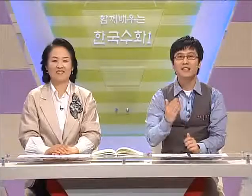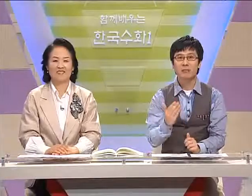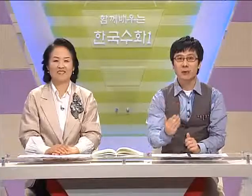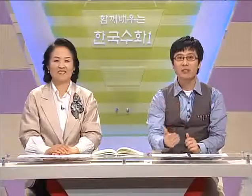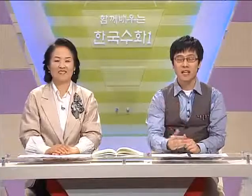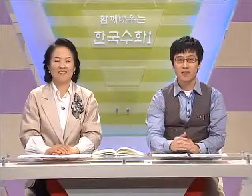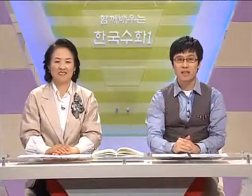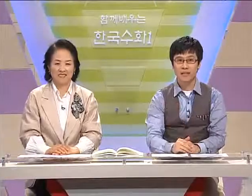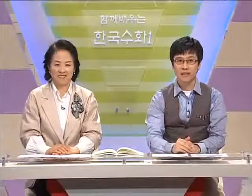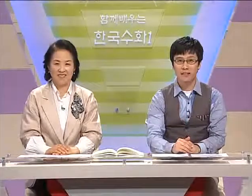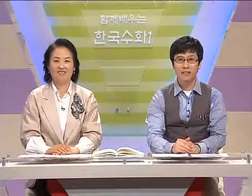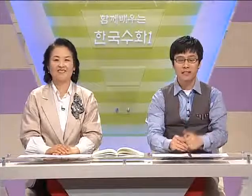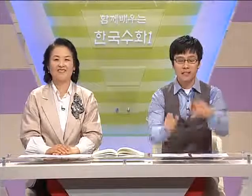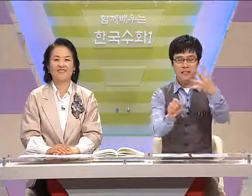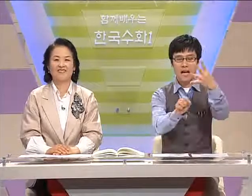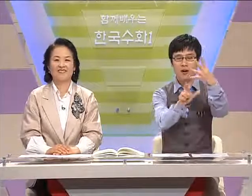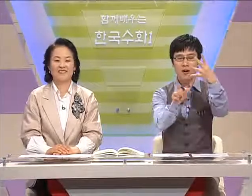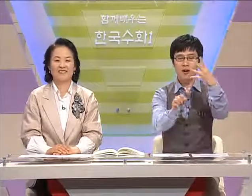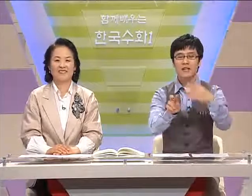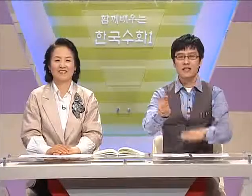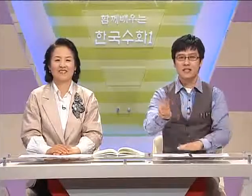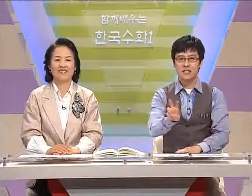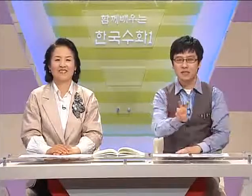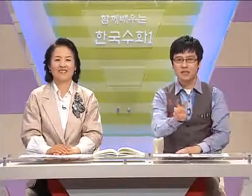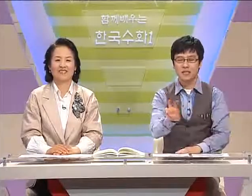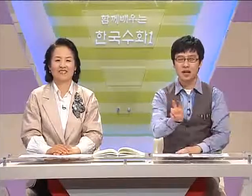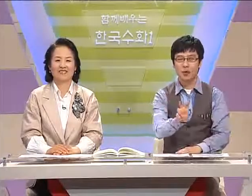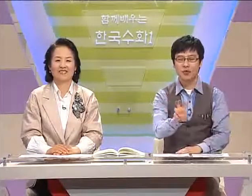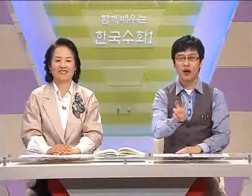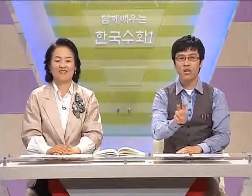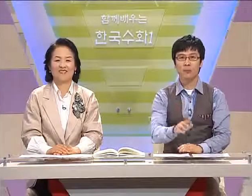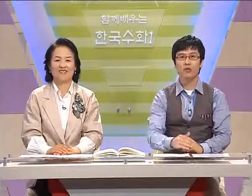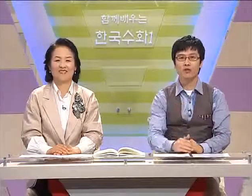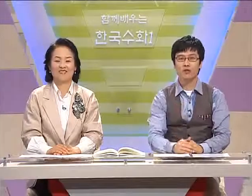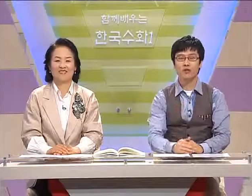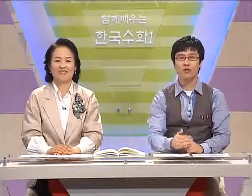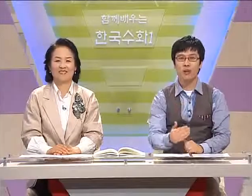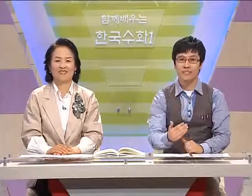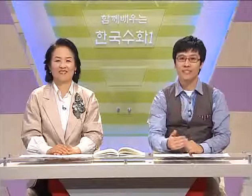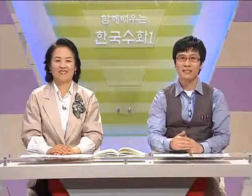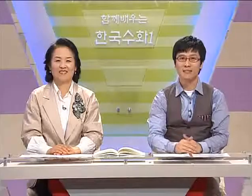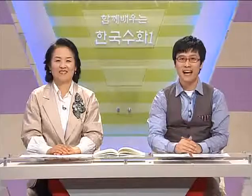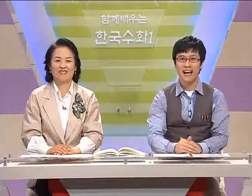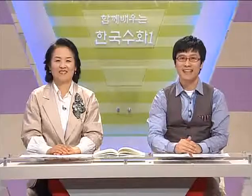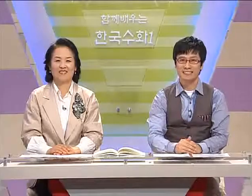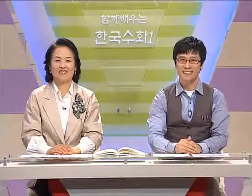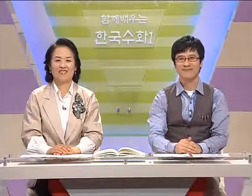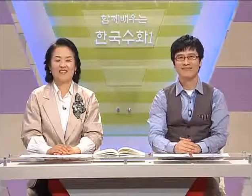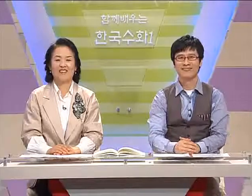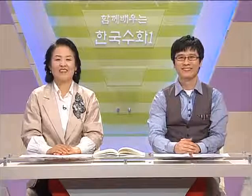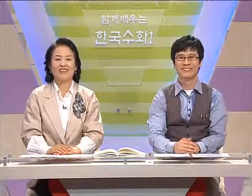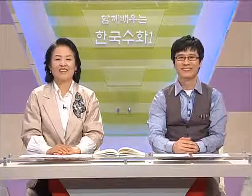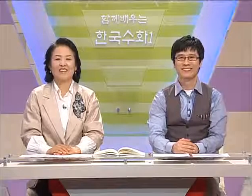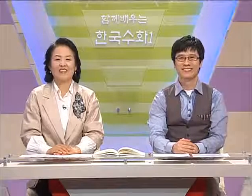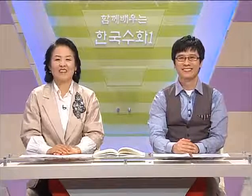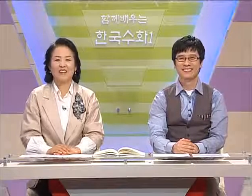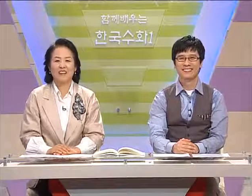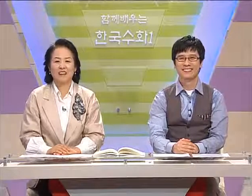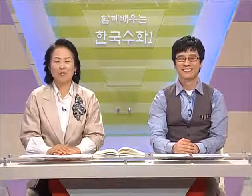틀린 표현은 아닙니다만 4월 20일이라고 정확하게 표현해주시는 것도 괜찮겠습니다. 네, 그럼